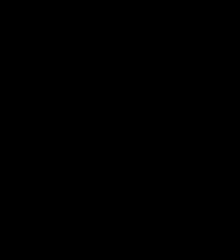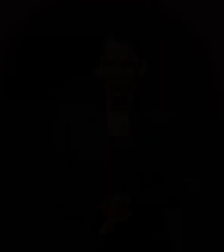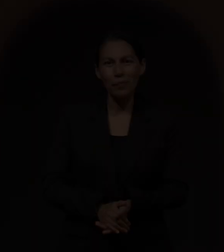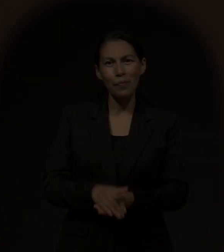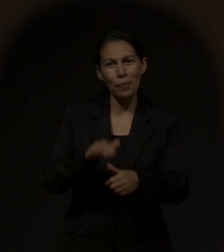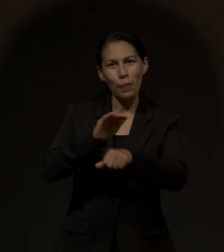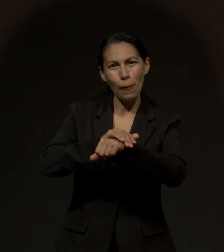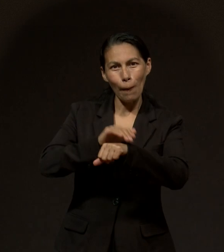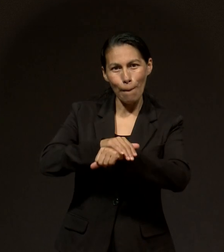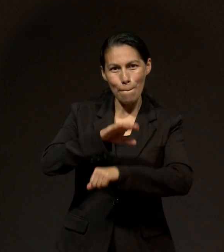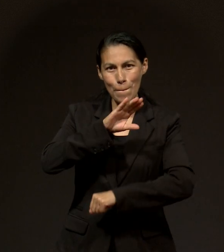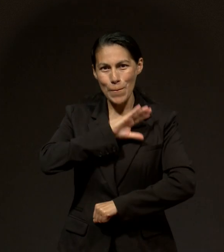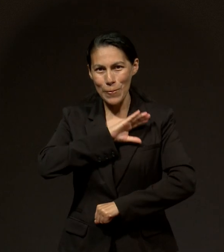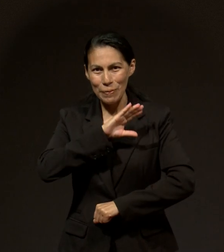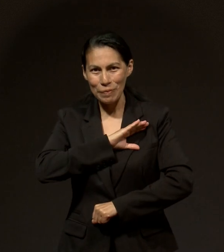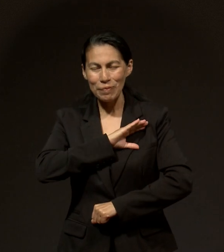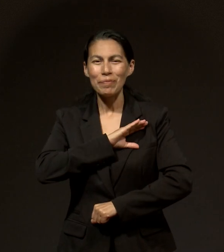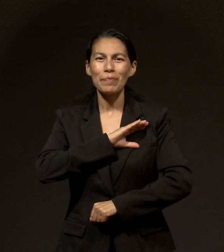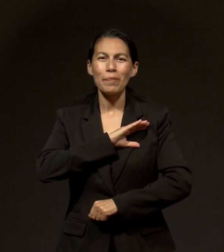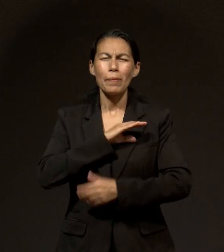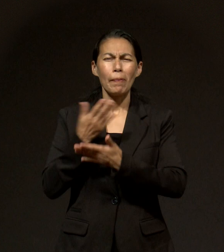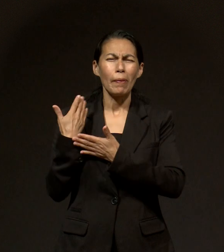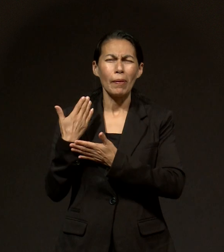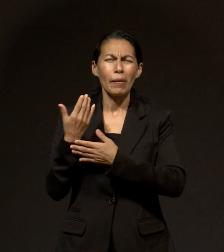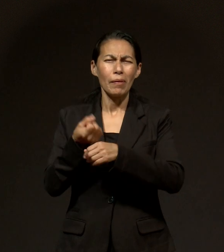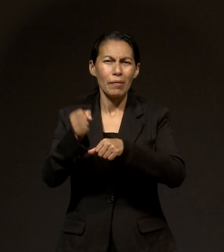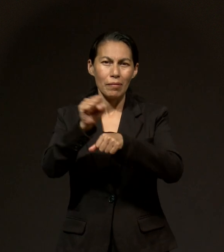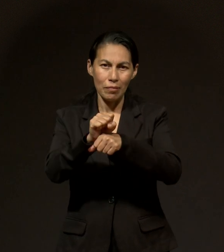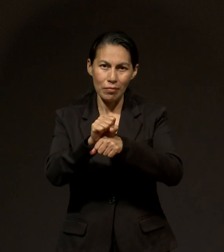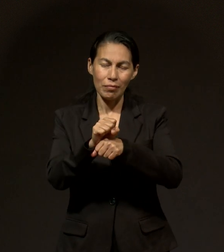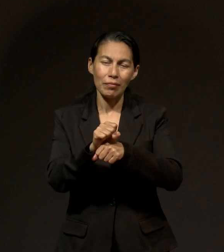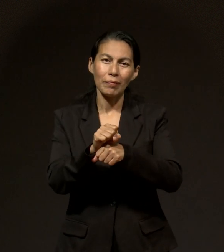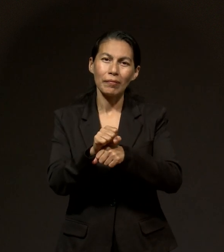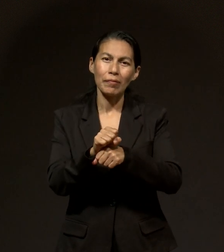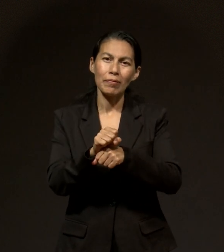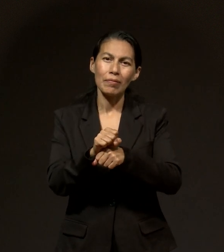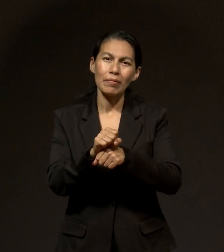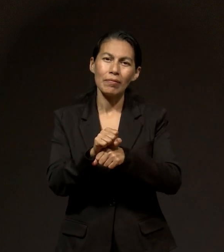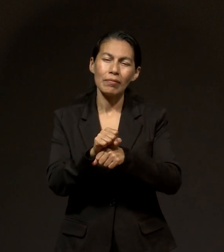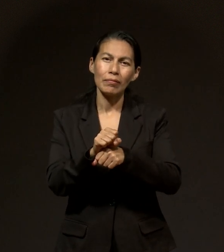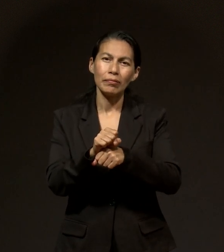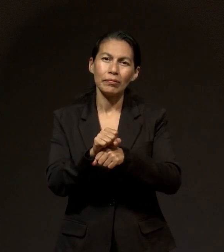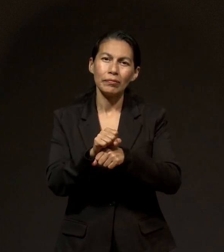Queridos amigos Esta semana pasada